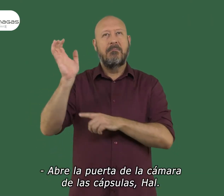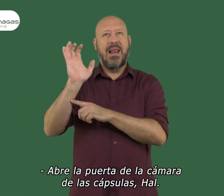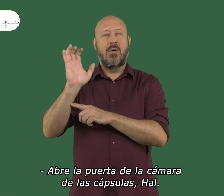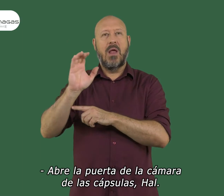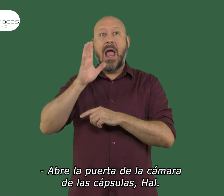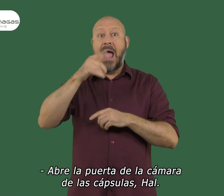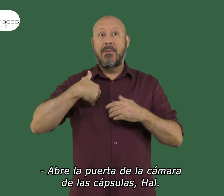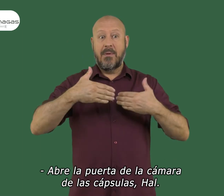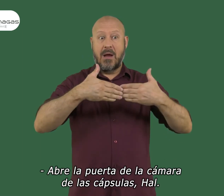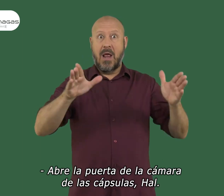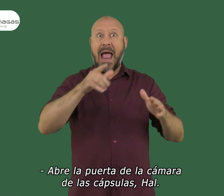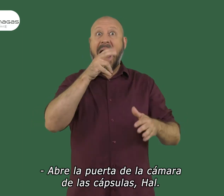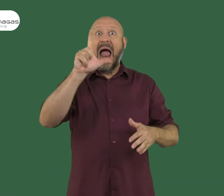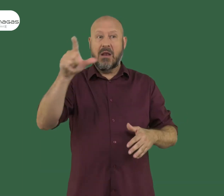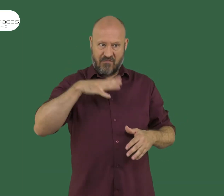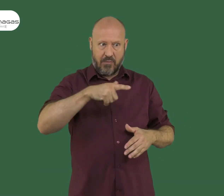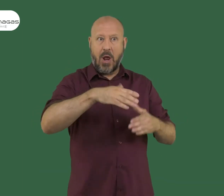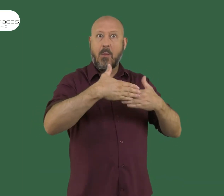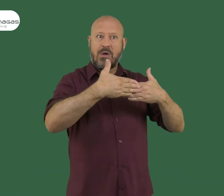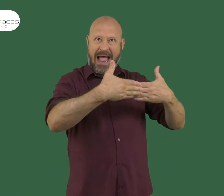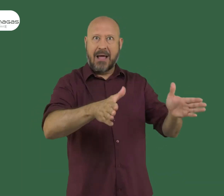Abre la puerta de la cámara de las cápsulas, Hal.